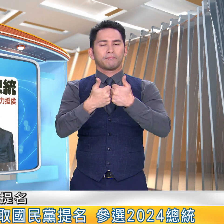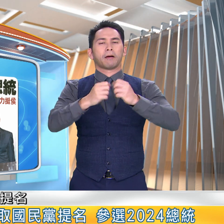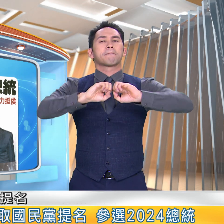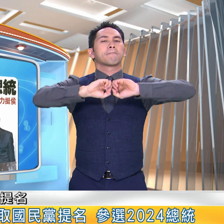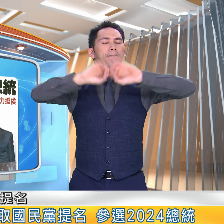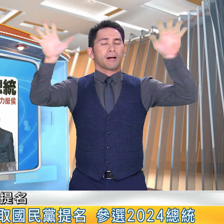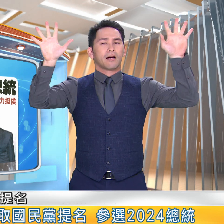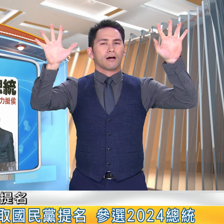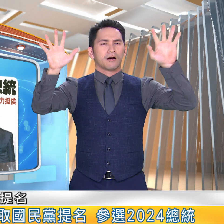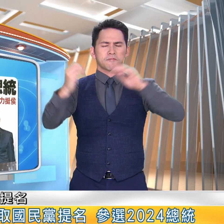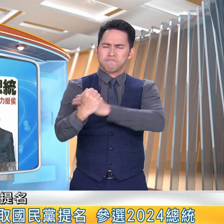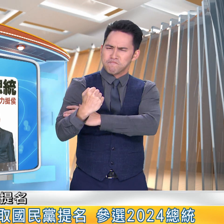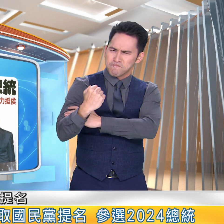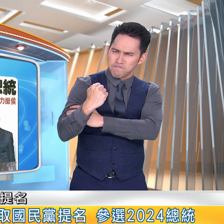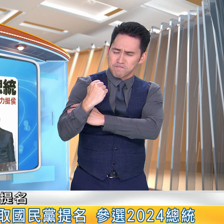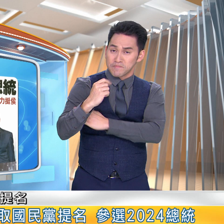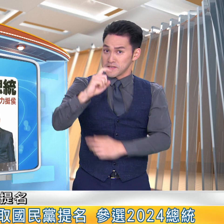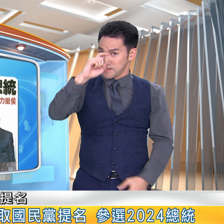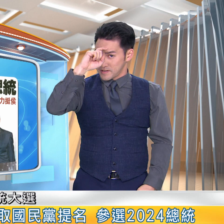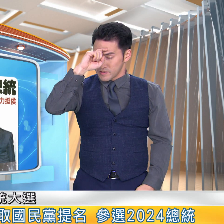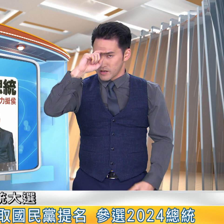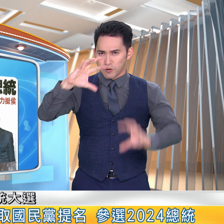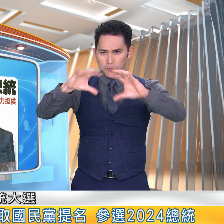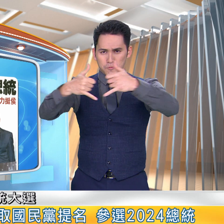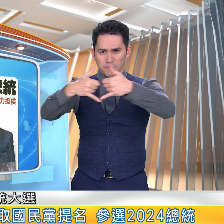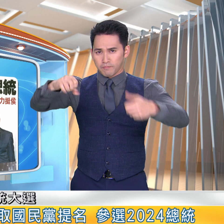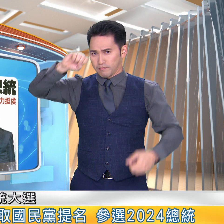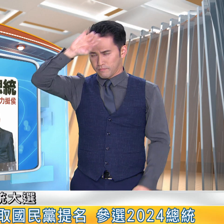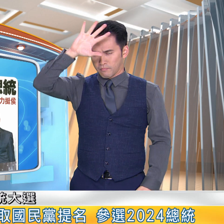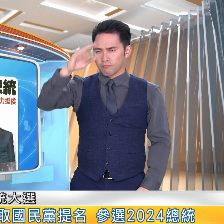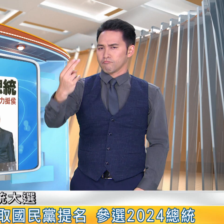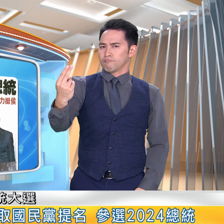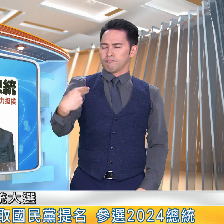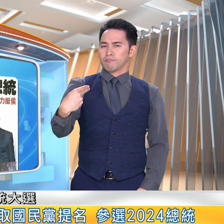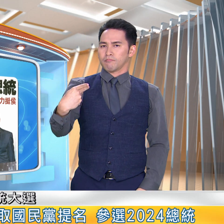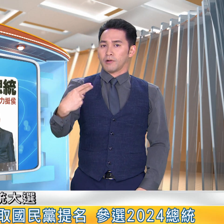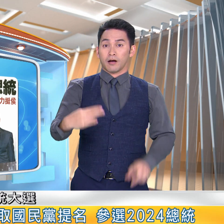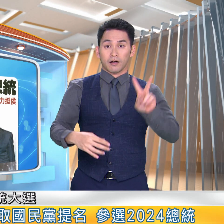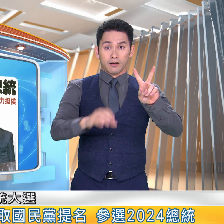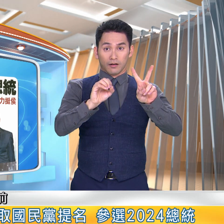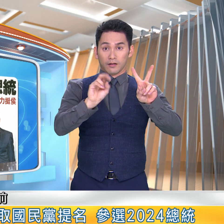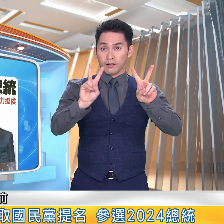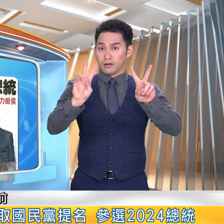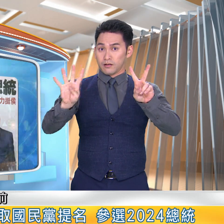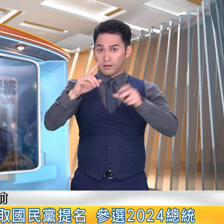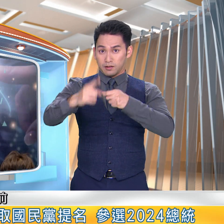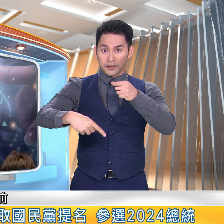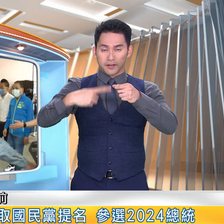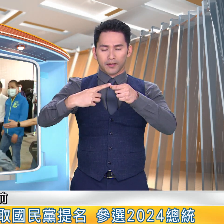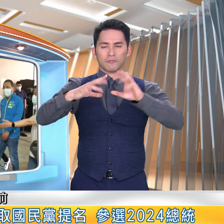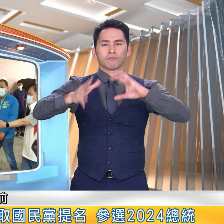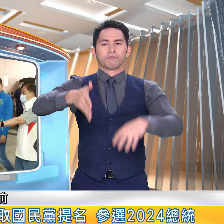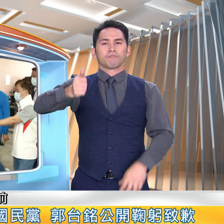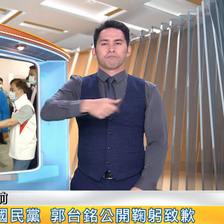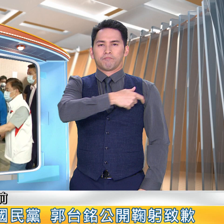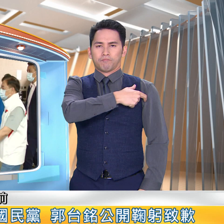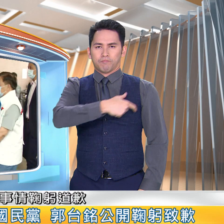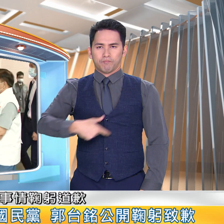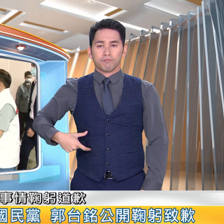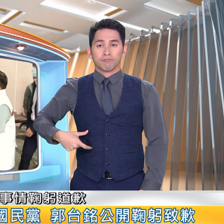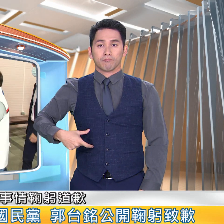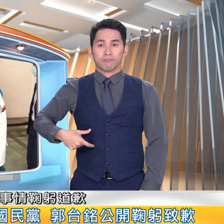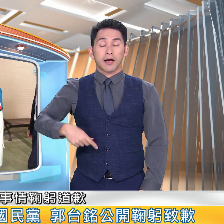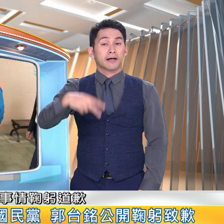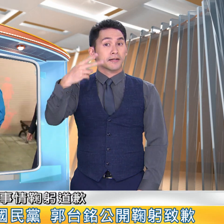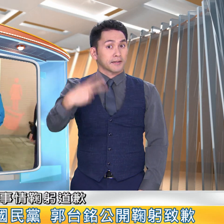要争取国民党提名参与2024总统大选，并对于在四年前离